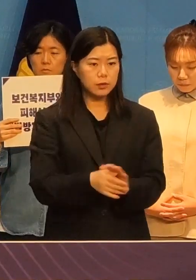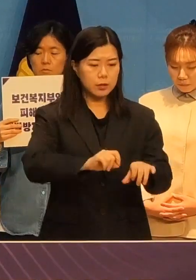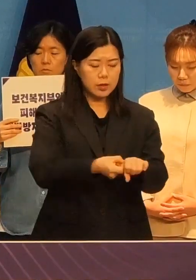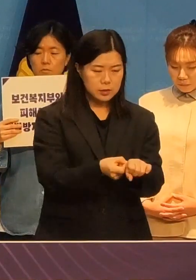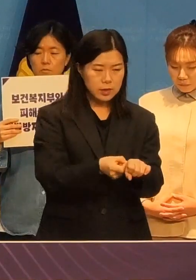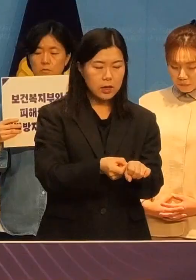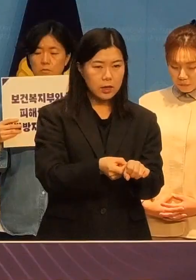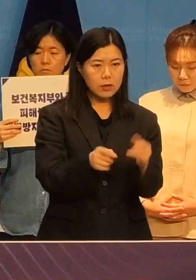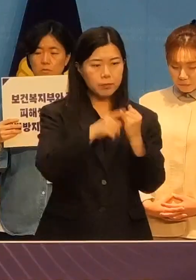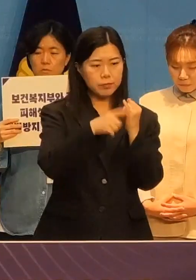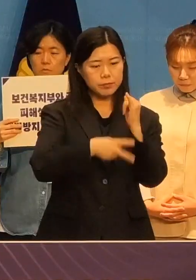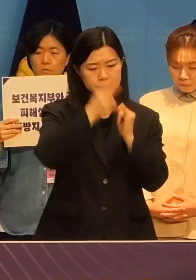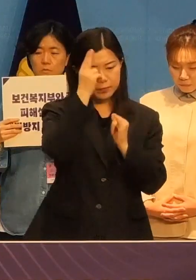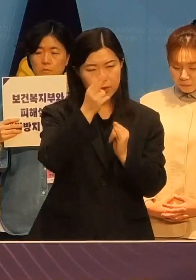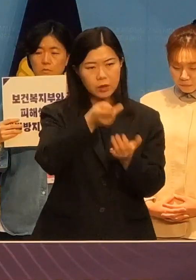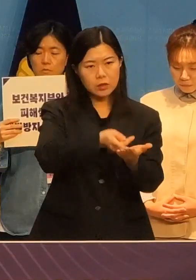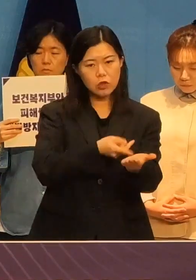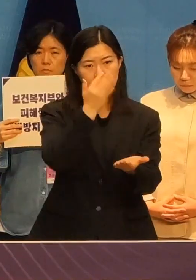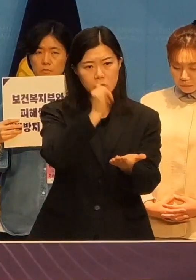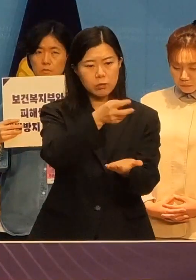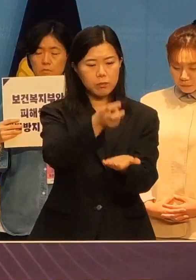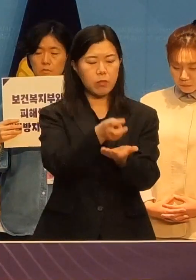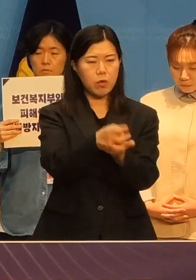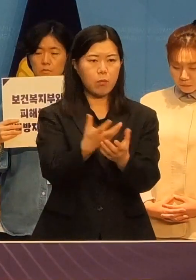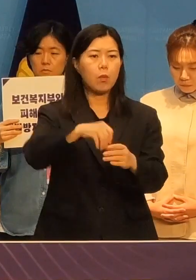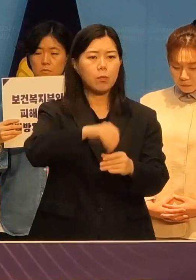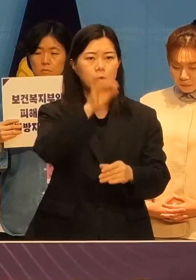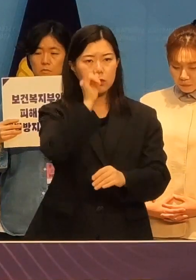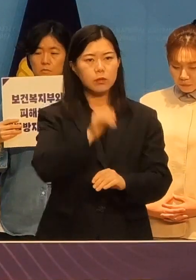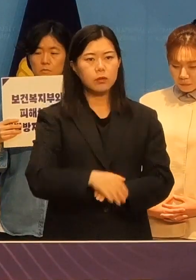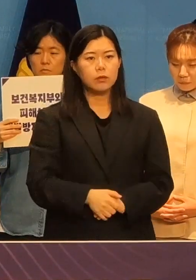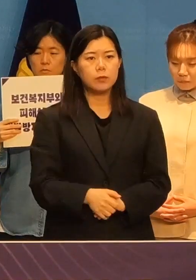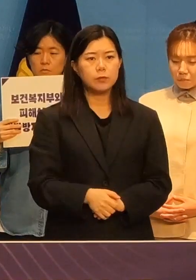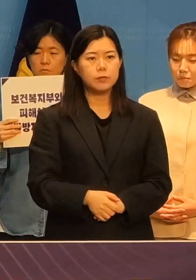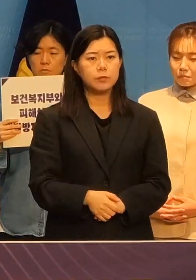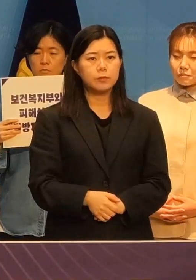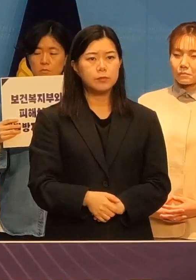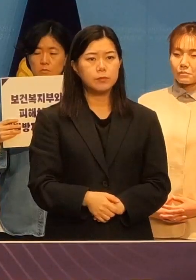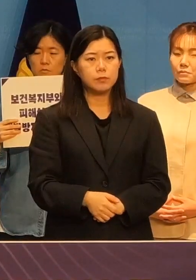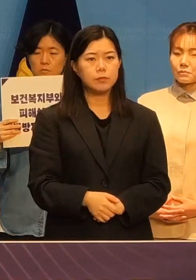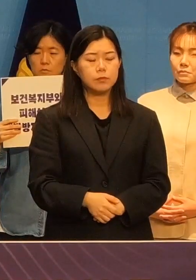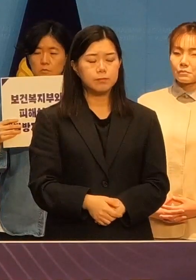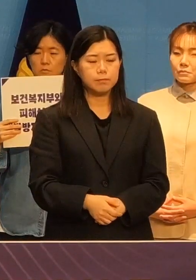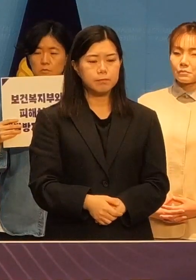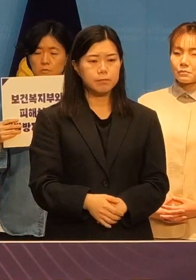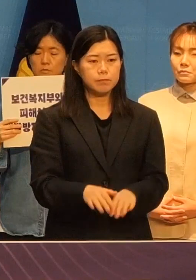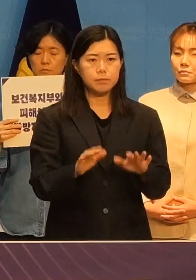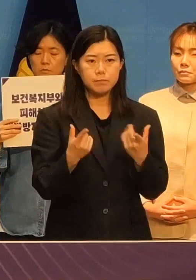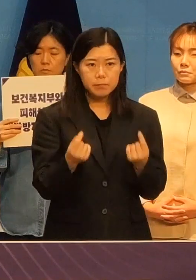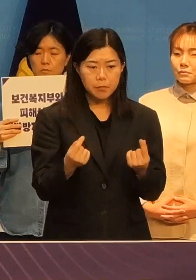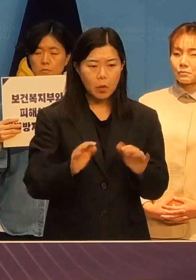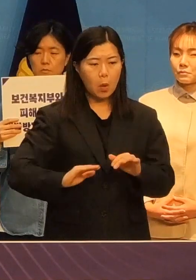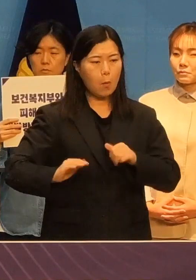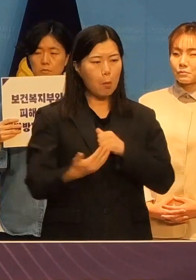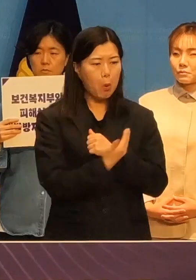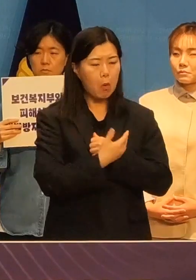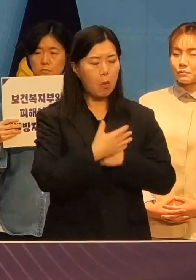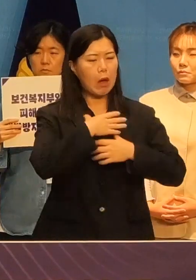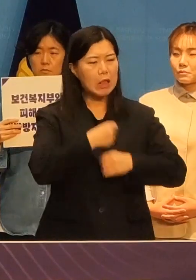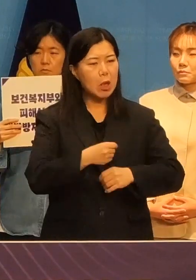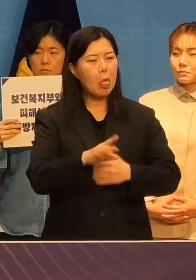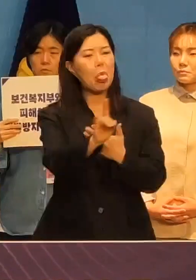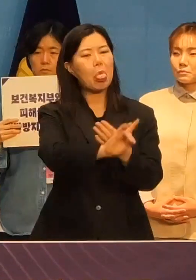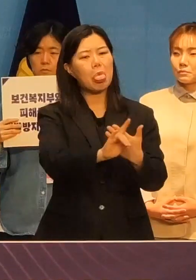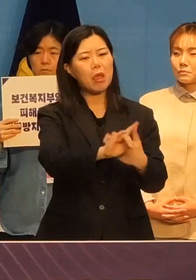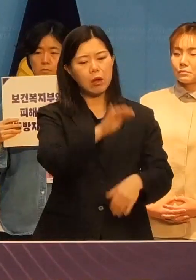강제불임 시술을 할 수 있는 조항을 담고 있습니다. 이렇게 보호와 안전의 핑계를